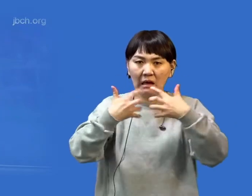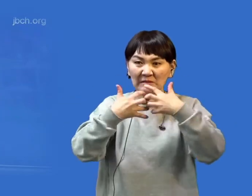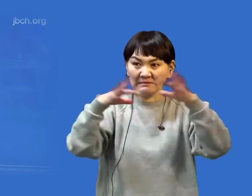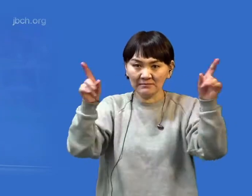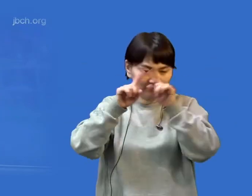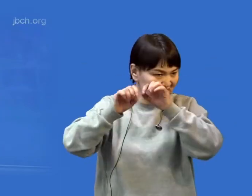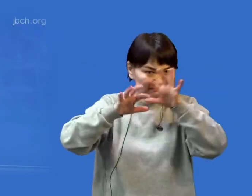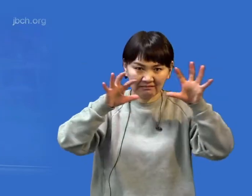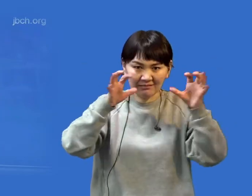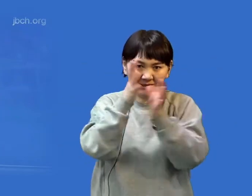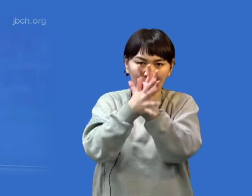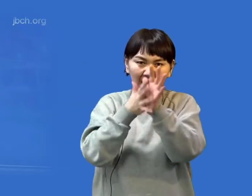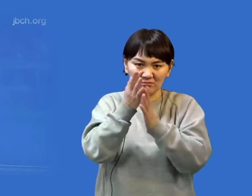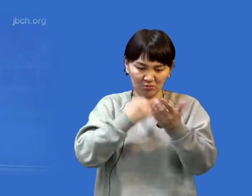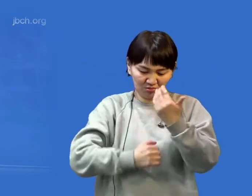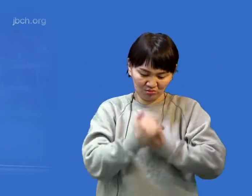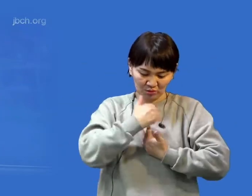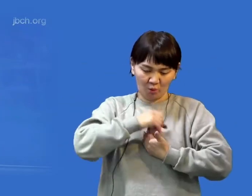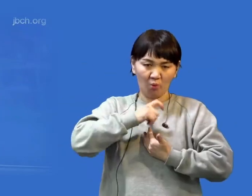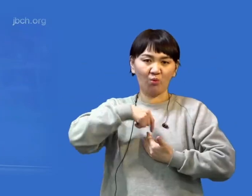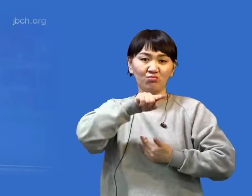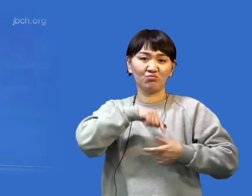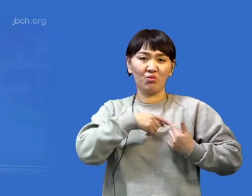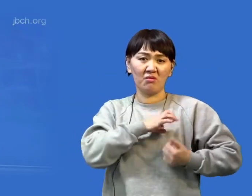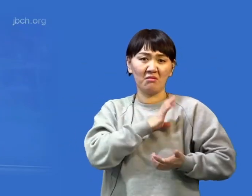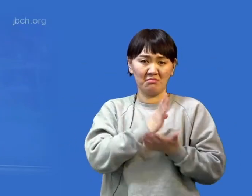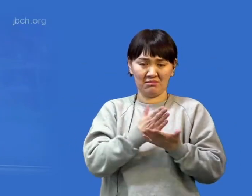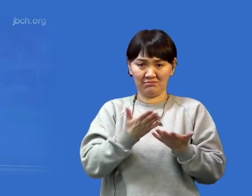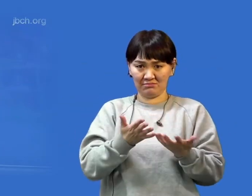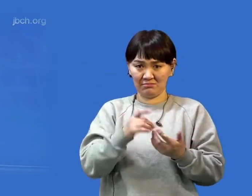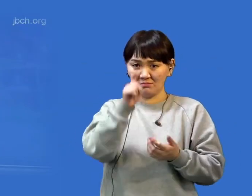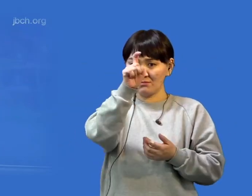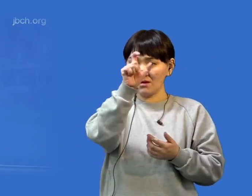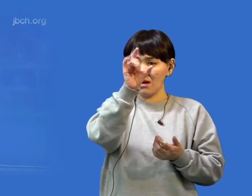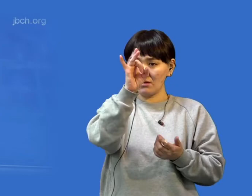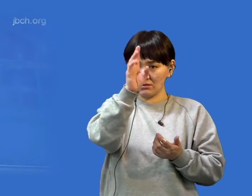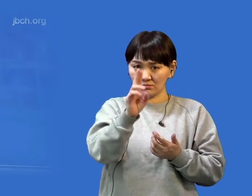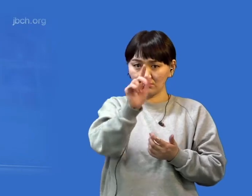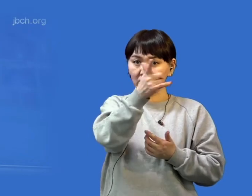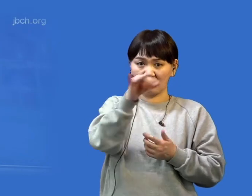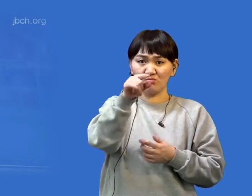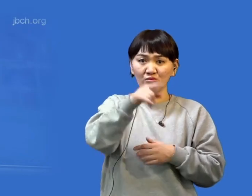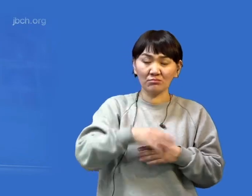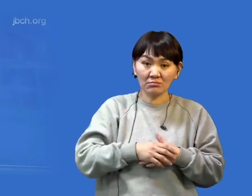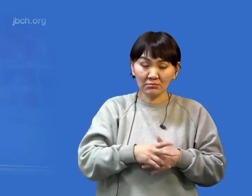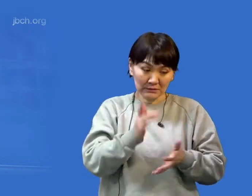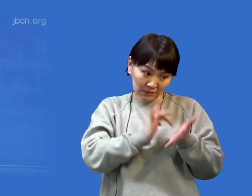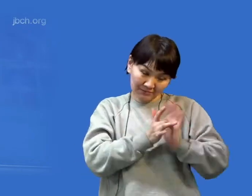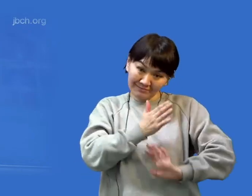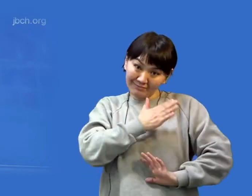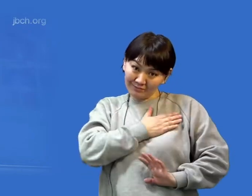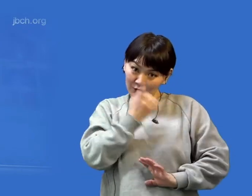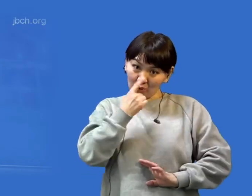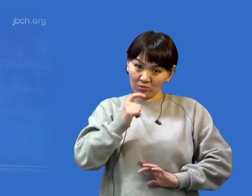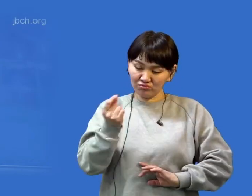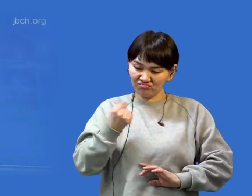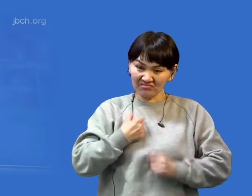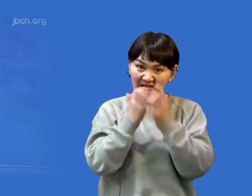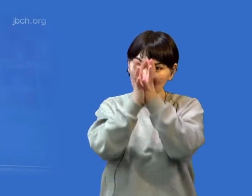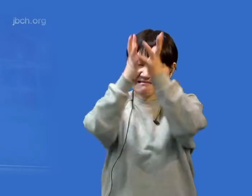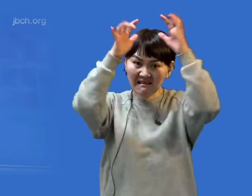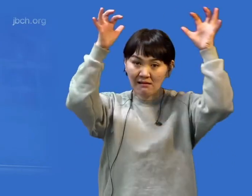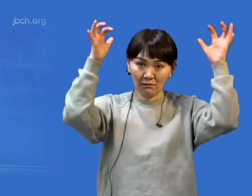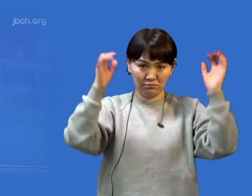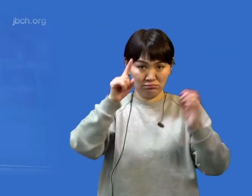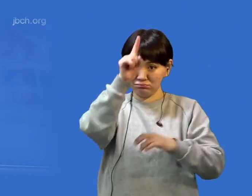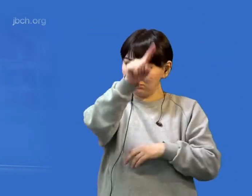бар шиг адил юм хүний дотор байж байна. Хэрцгий. Христгч хүн хэрцгий байж болох уу? Чи хон